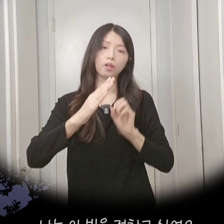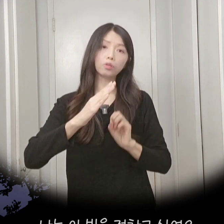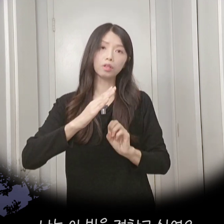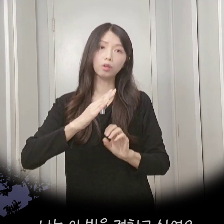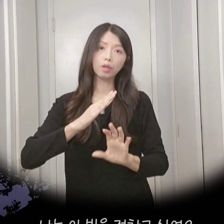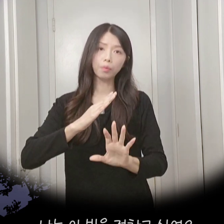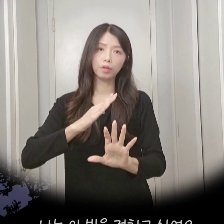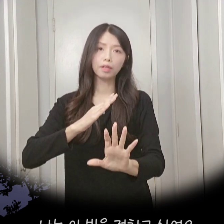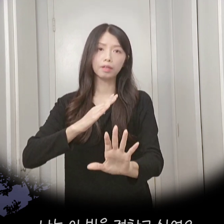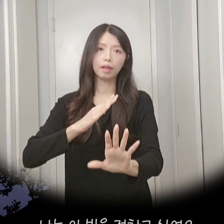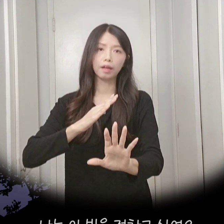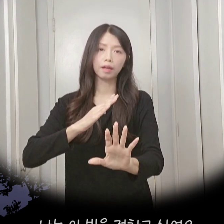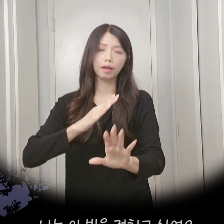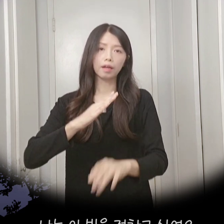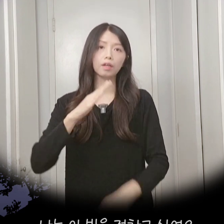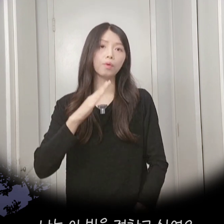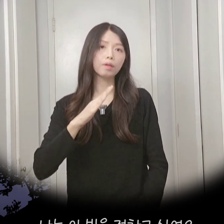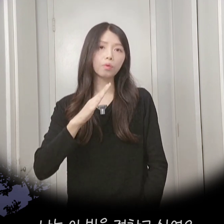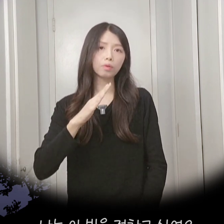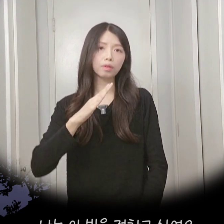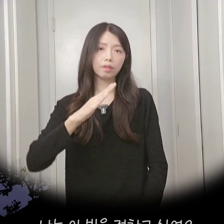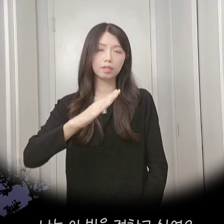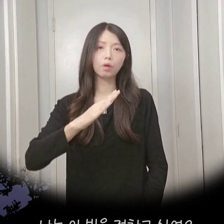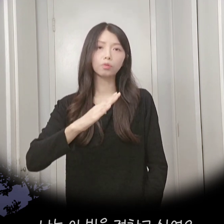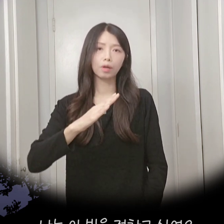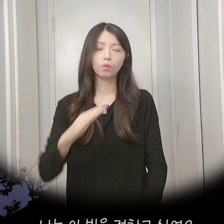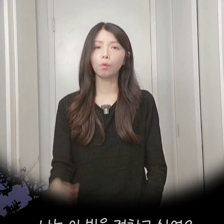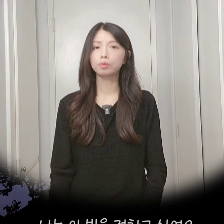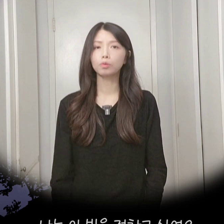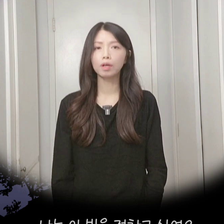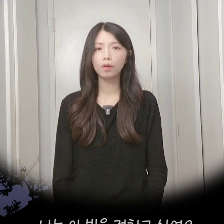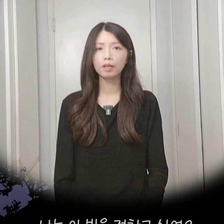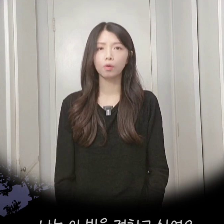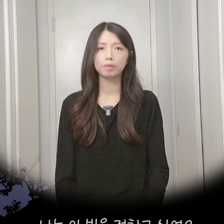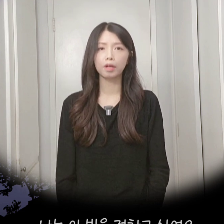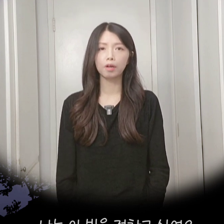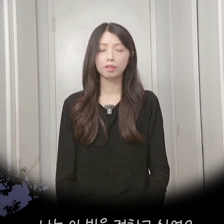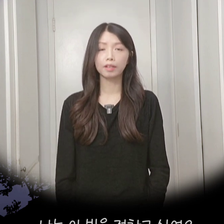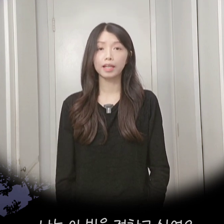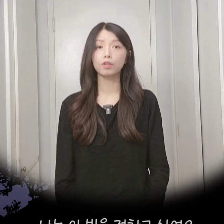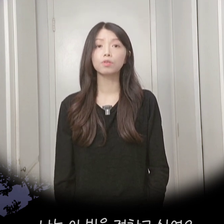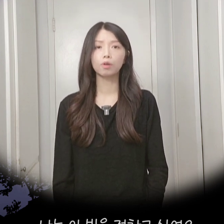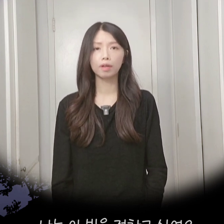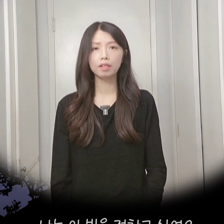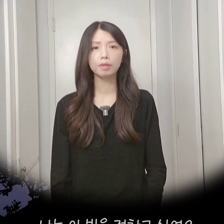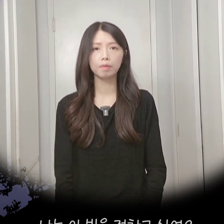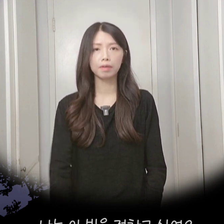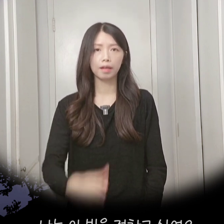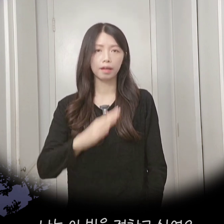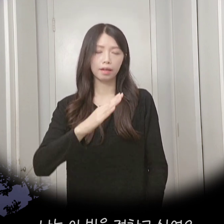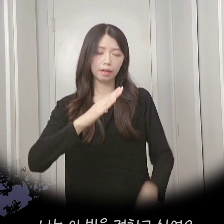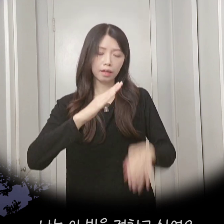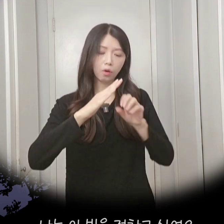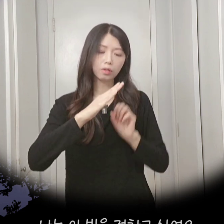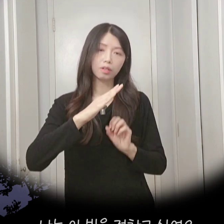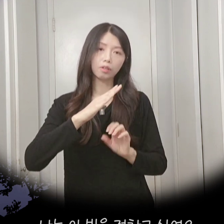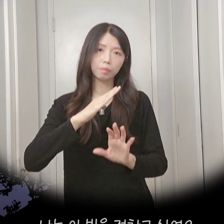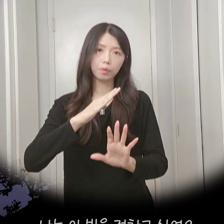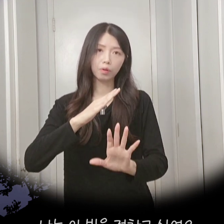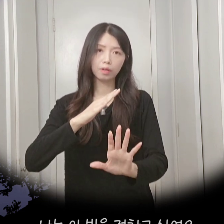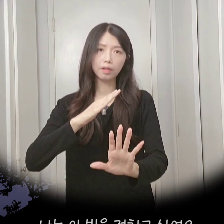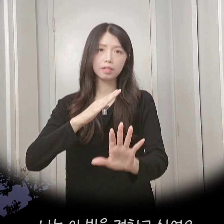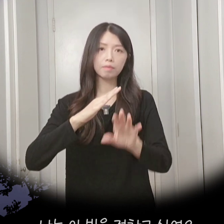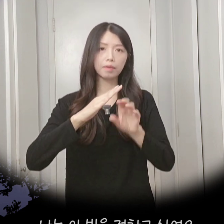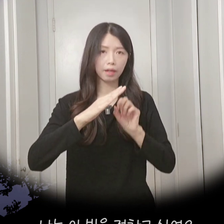빛을, 여기서는 이렇게 표현을 했는데 이 왼손은 있어도 되고 없어도 상관이 없어요. 그러니까 자유스럽게 하시면 됩니다. 여기서는